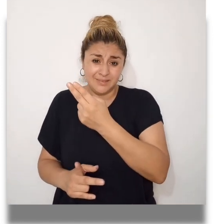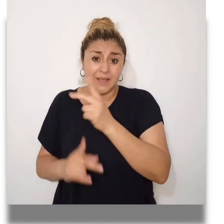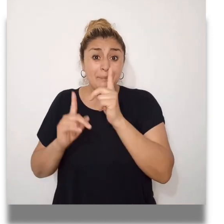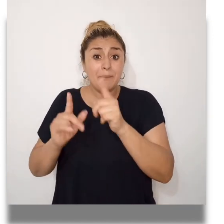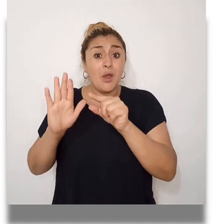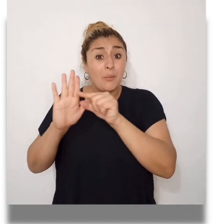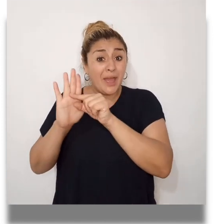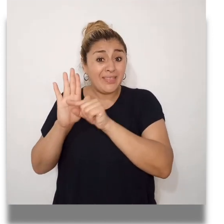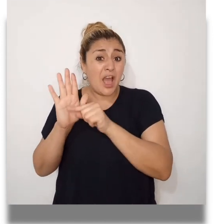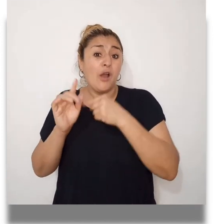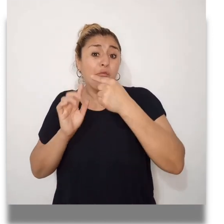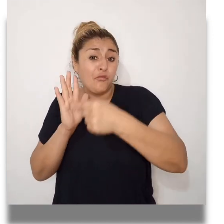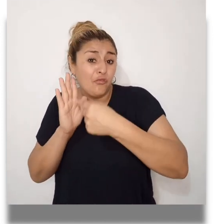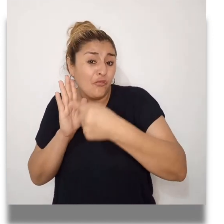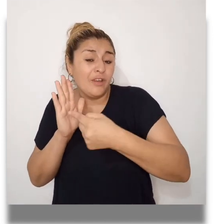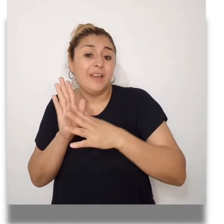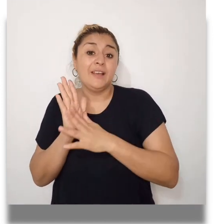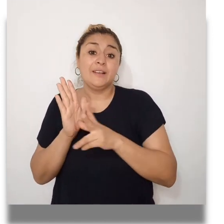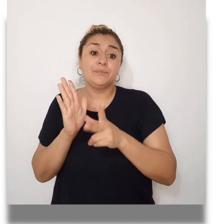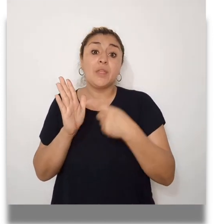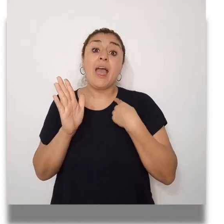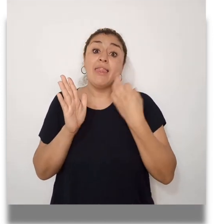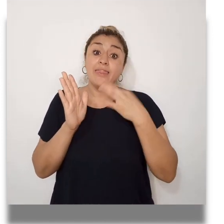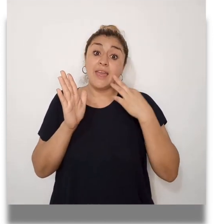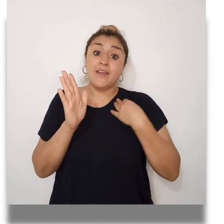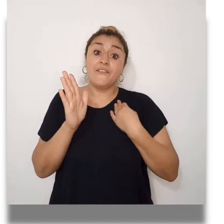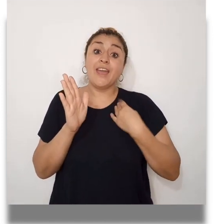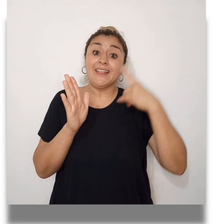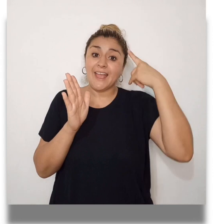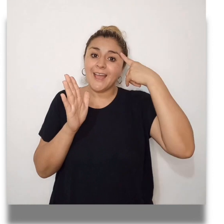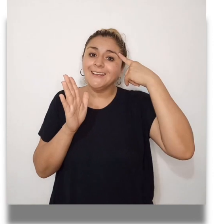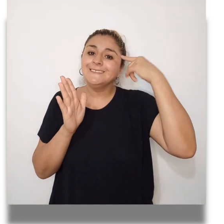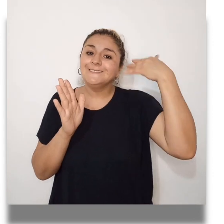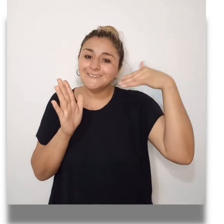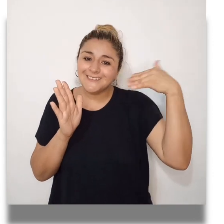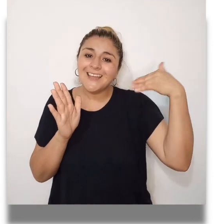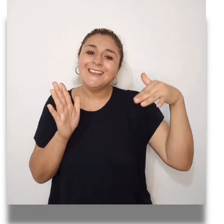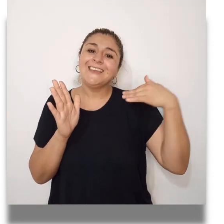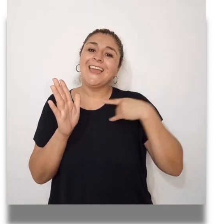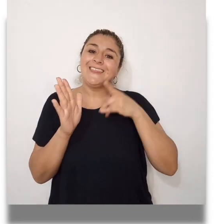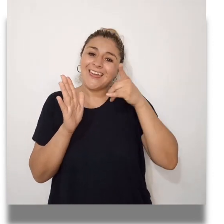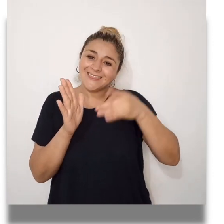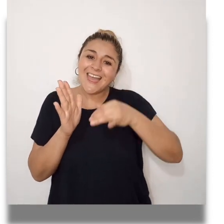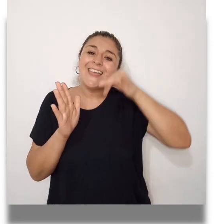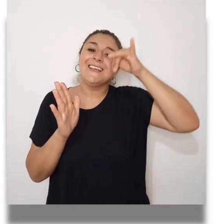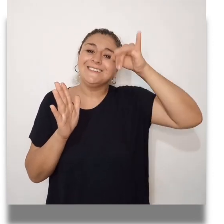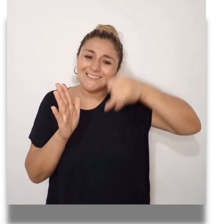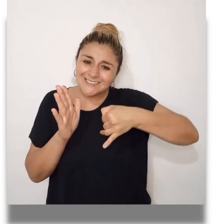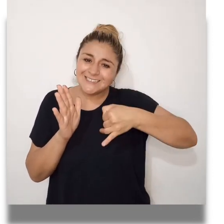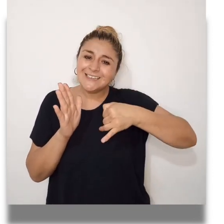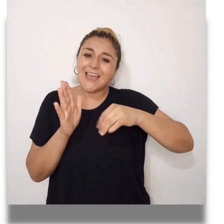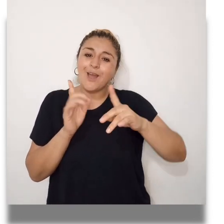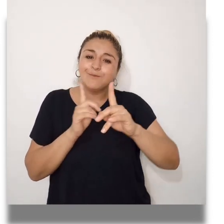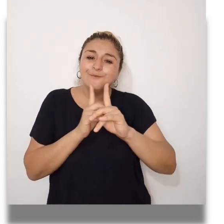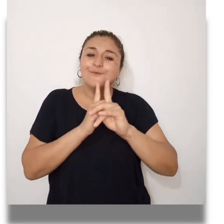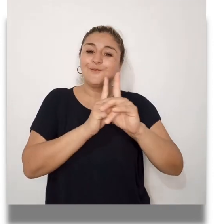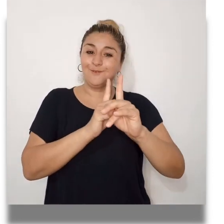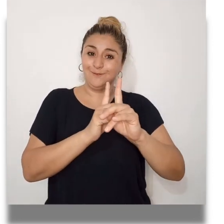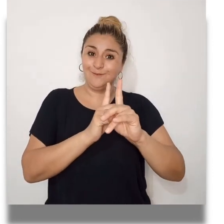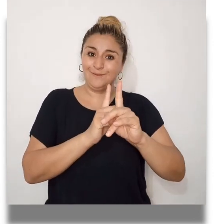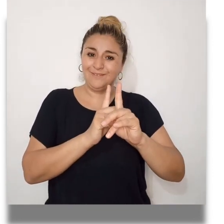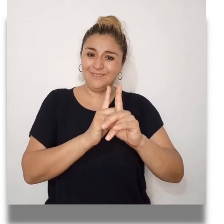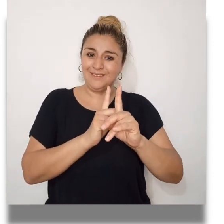Marchen en el camino de la inteligencia. L'intelligence a sa voie. La inteligencia tiene